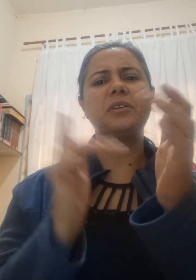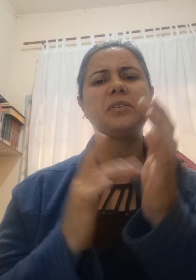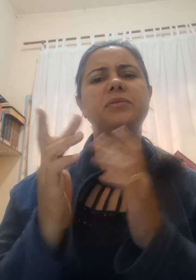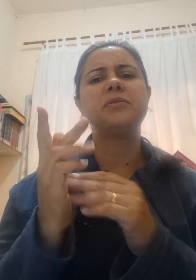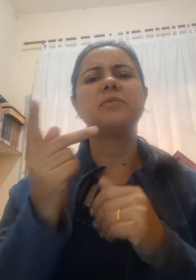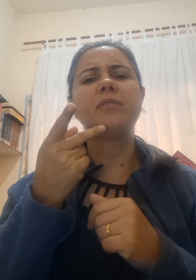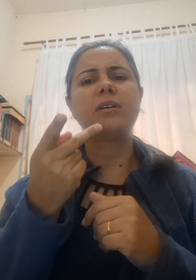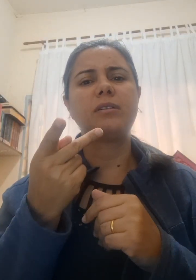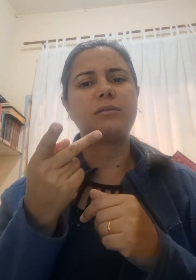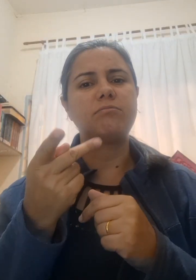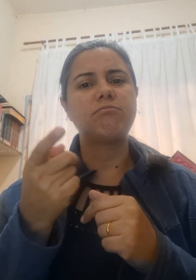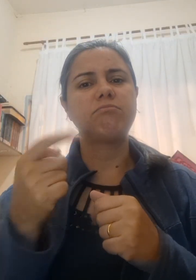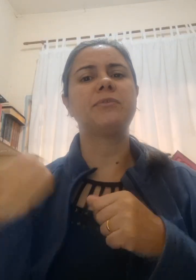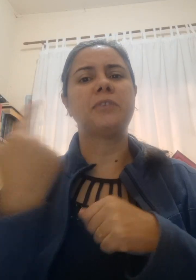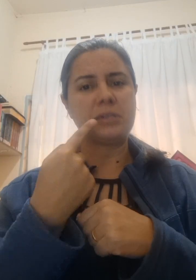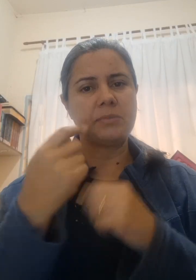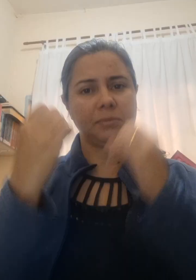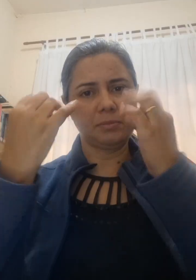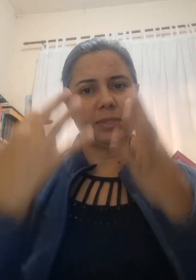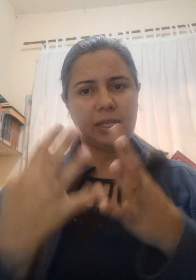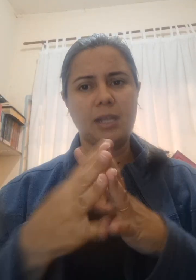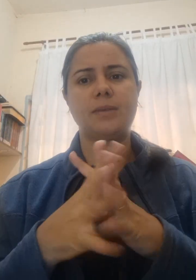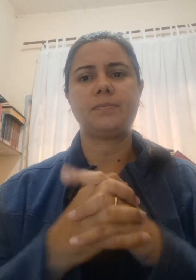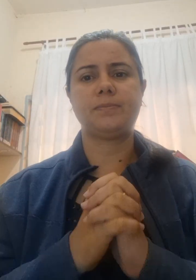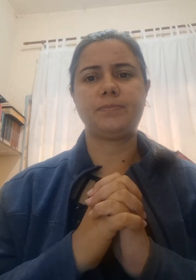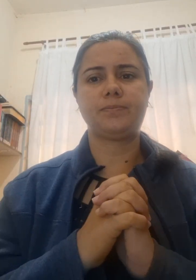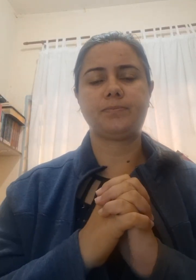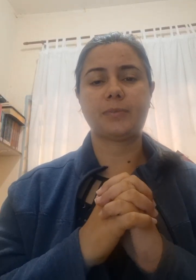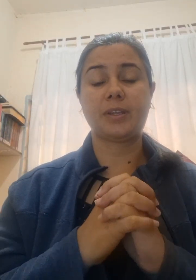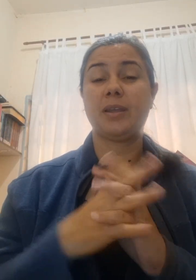O que Jesus está falando? Vamos explicar.